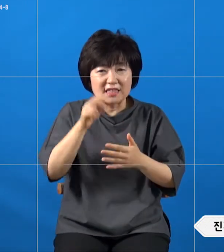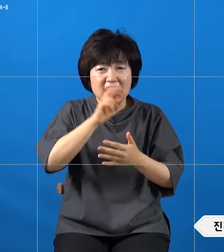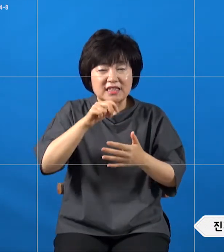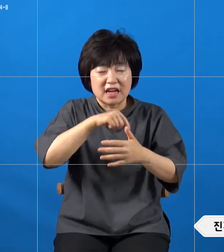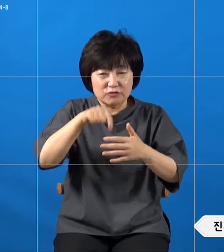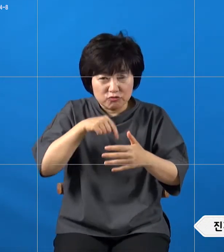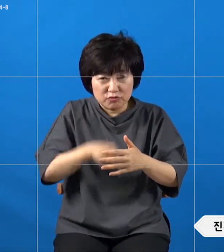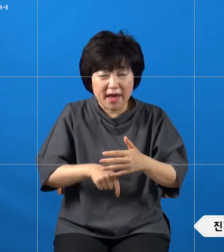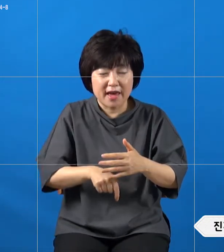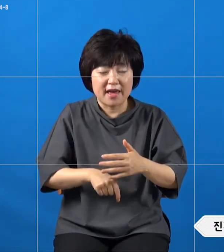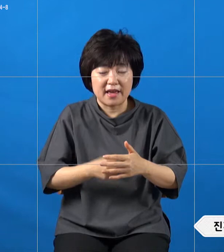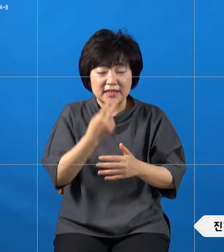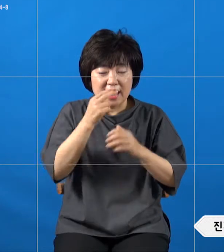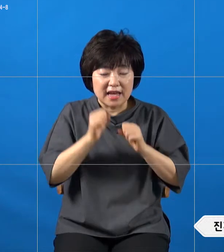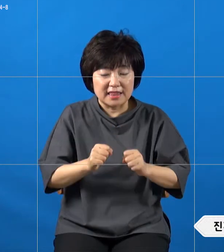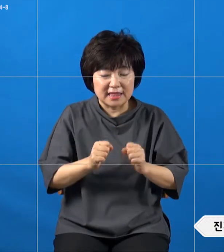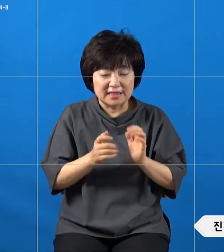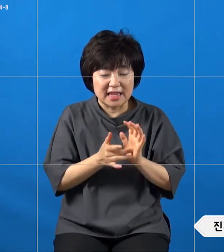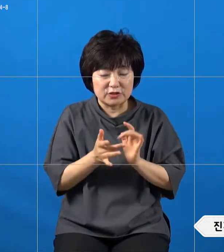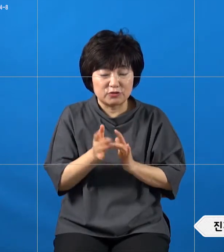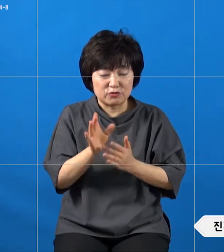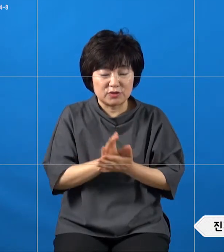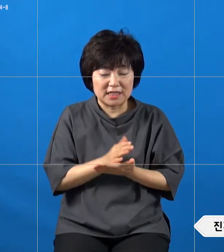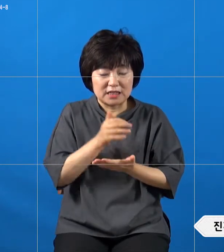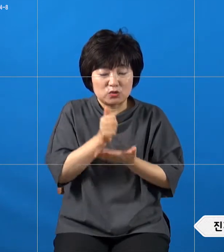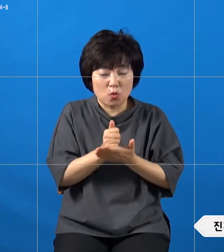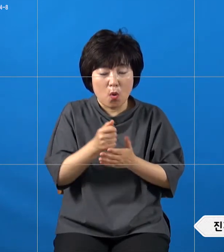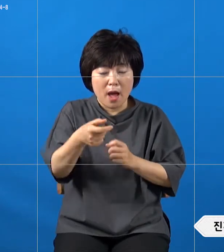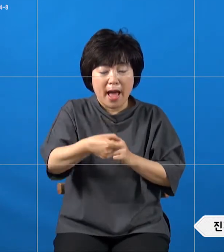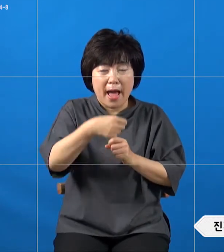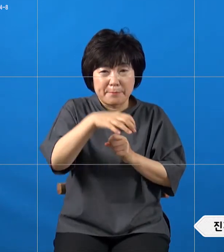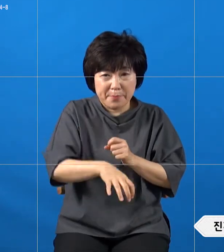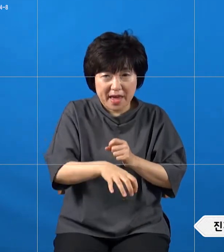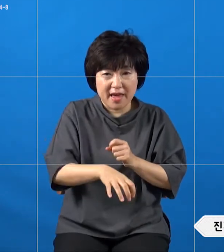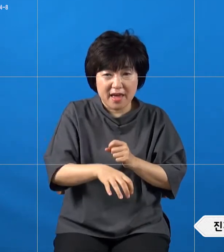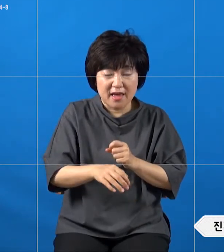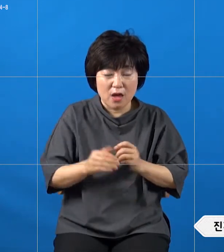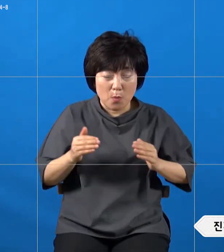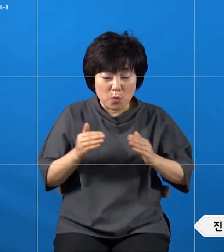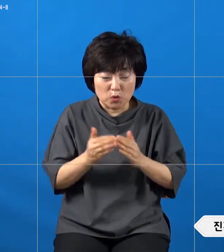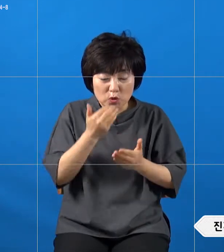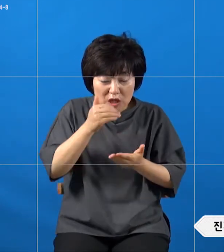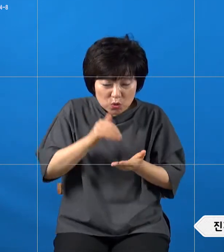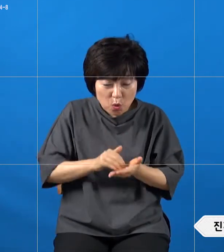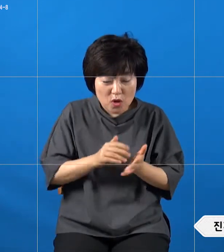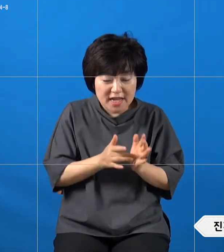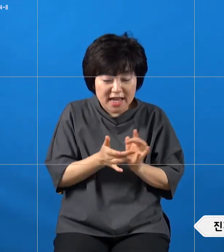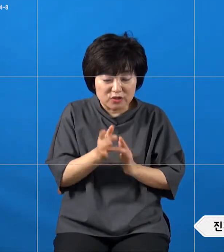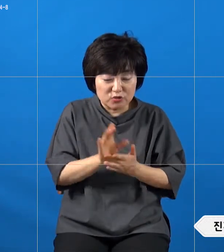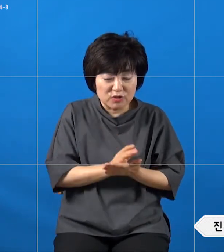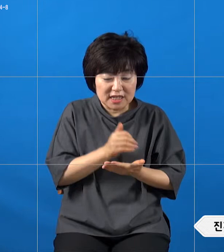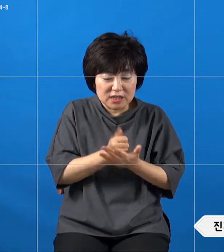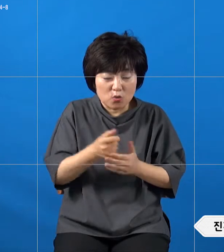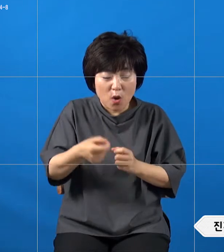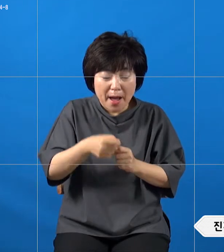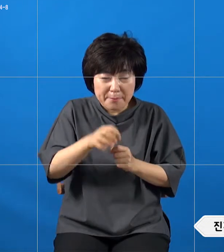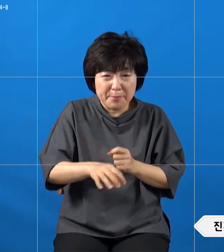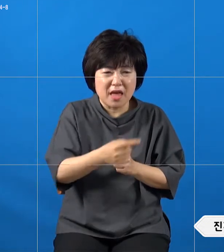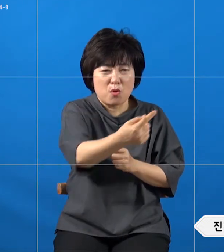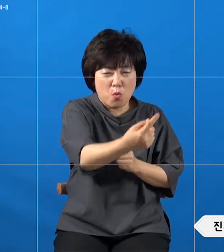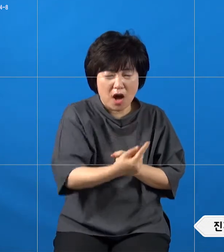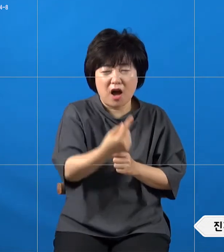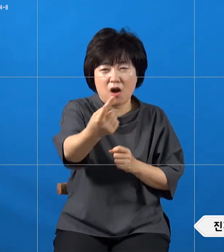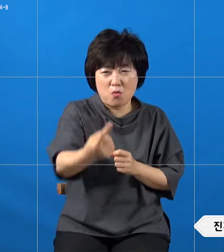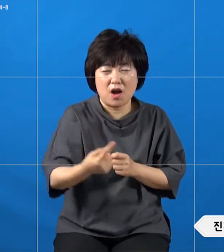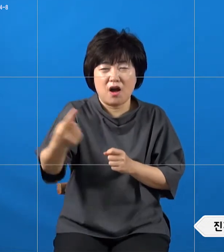그 찬양 가운데 산돌이신 주님 앞에, 모퉁이 도신 주님 앞에 나아갑니다. 주님